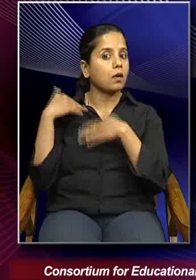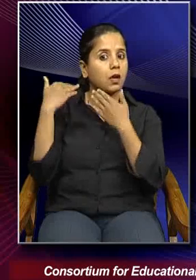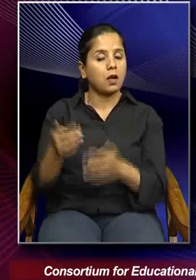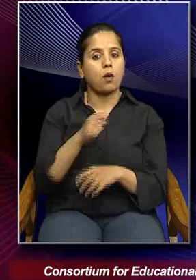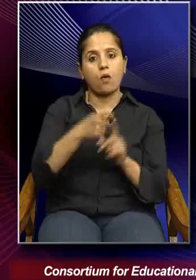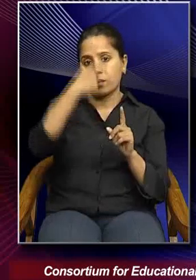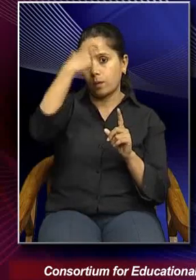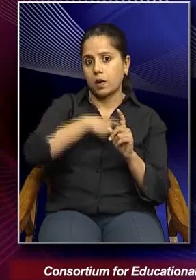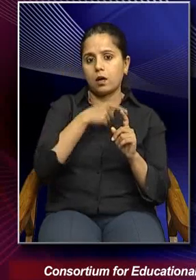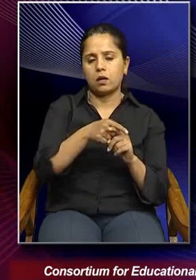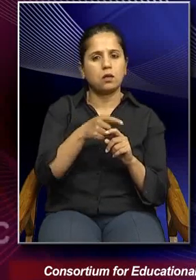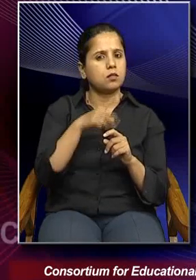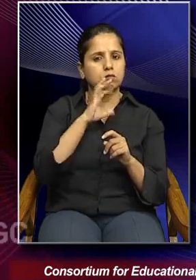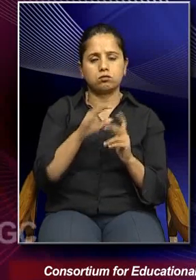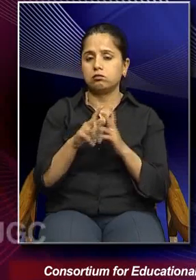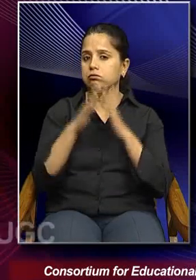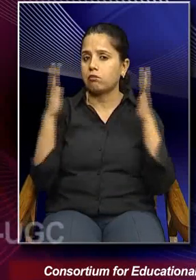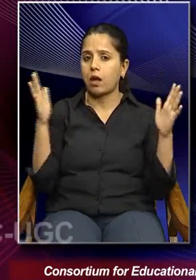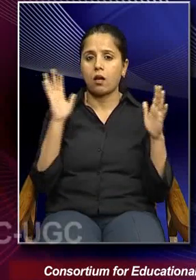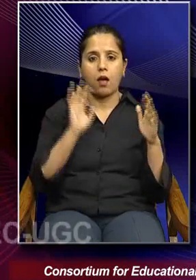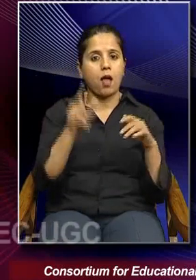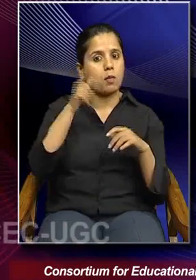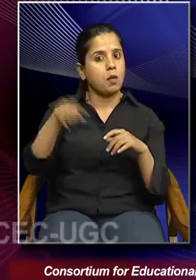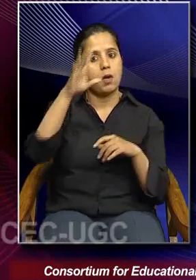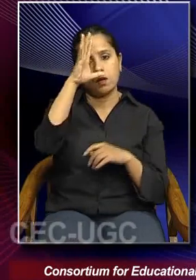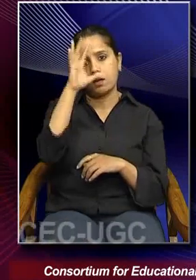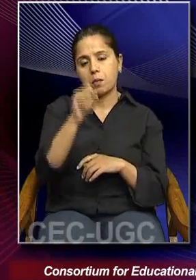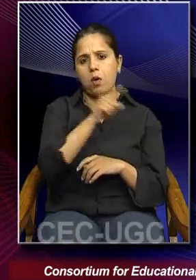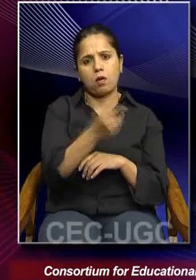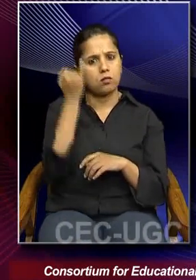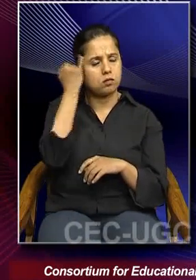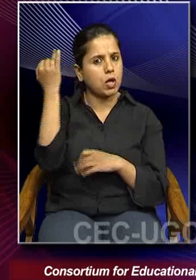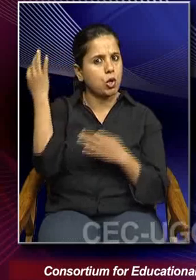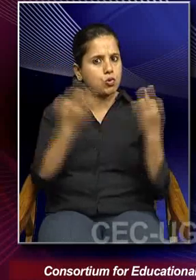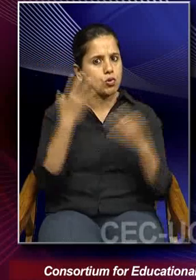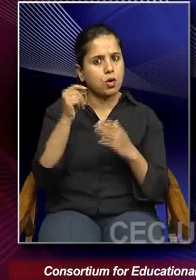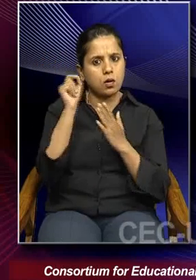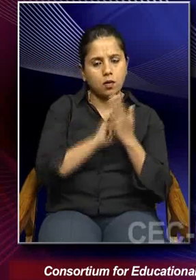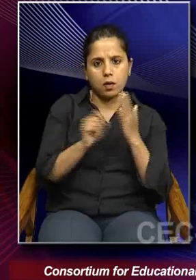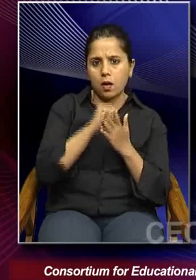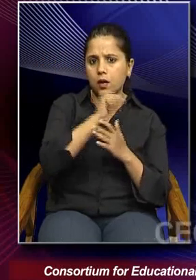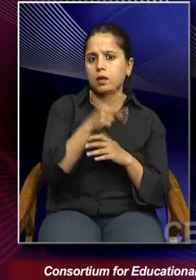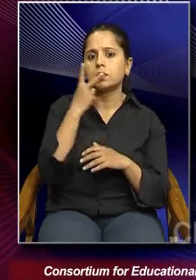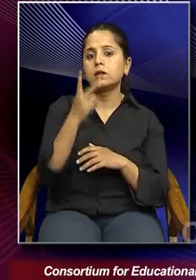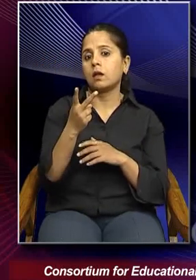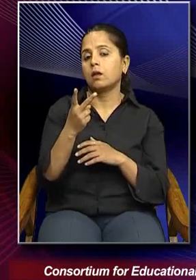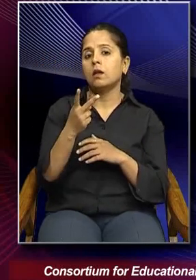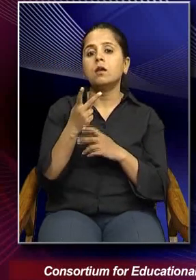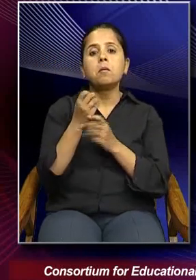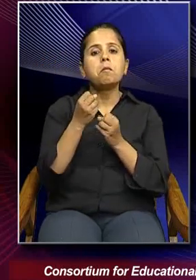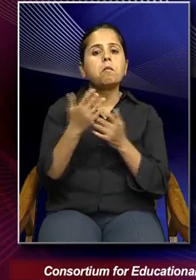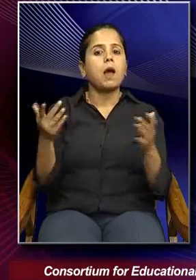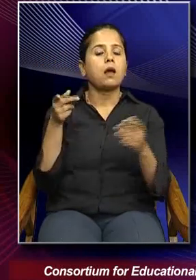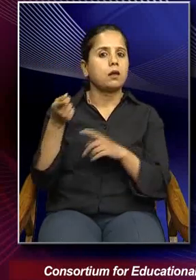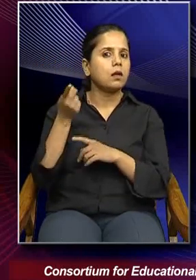वास्तव में विराट है अपनी सृजनात्मक प्रतिभा से उन्होंने साहित्य के अनेक रूपन